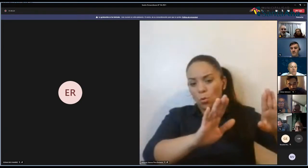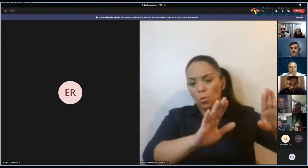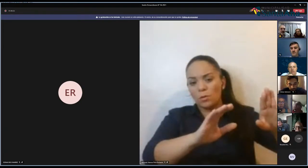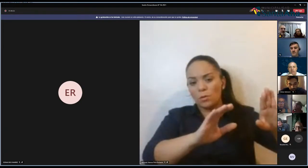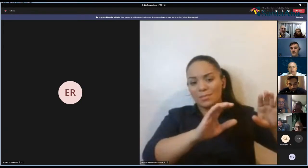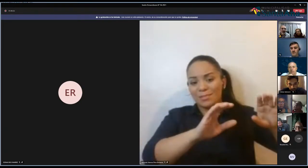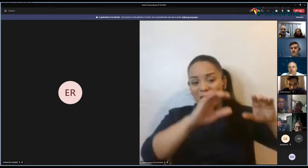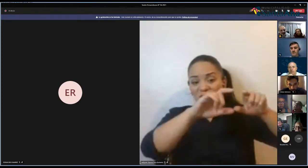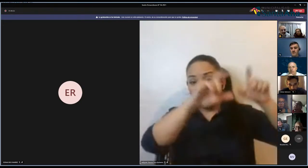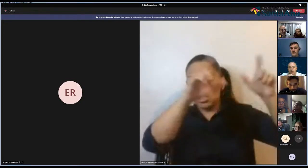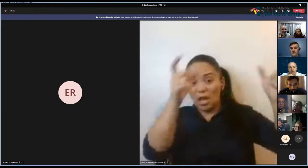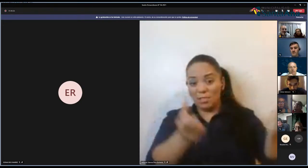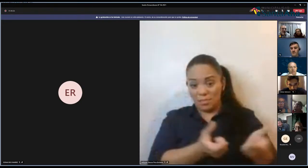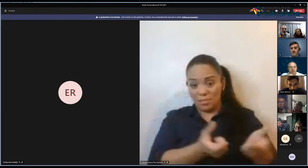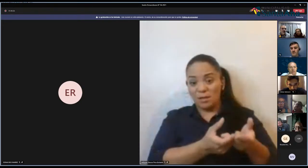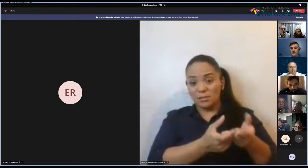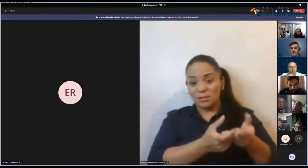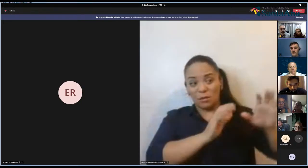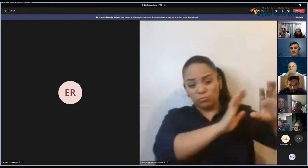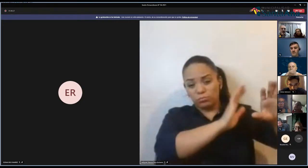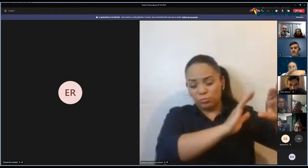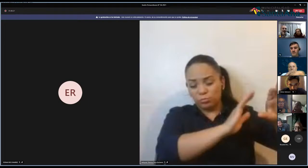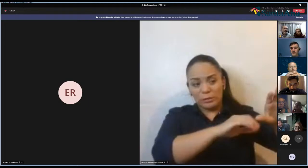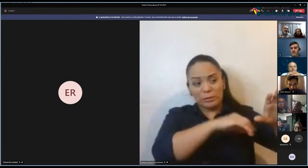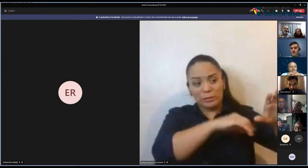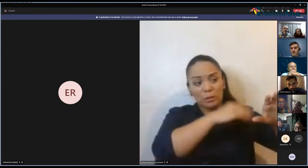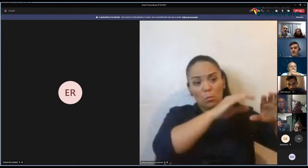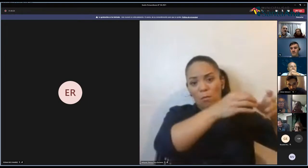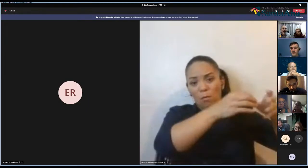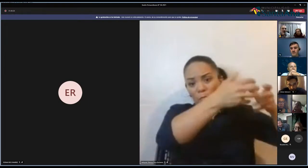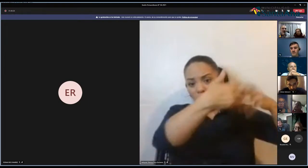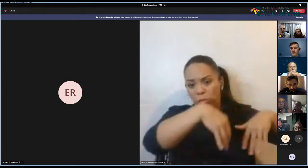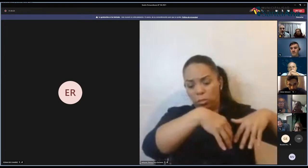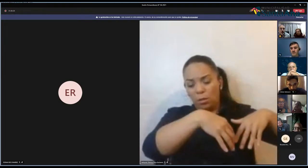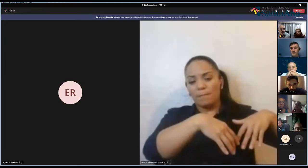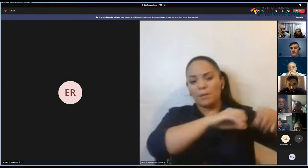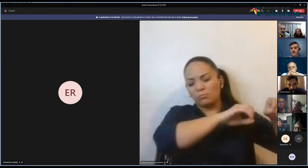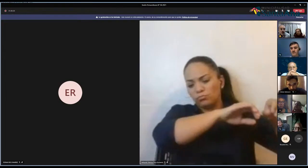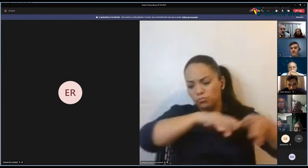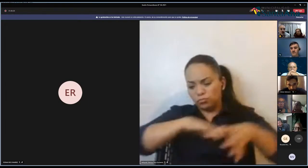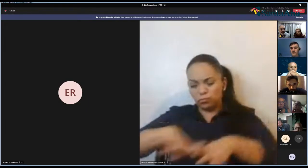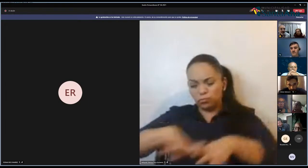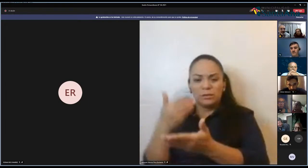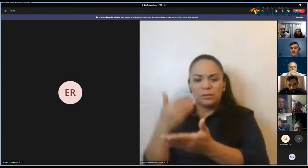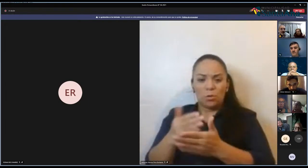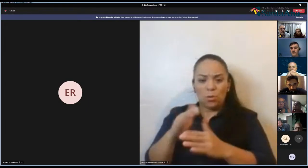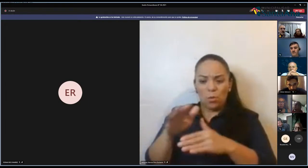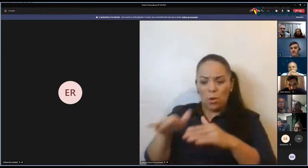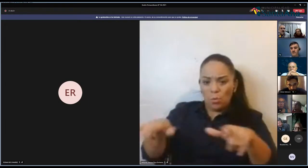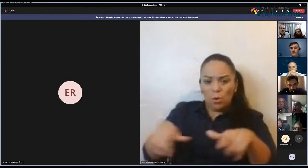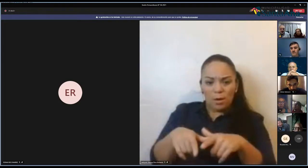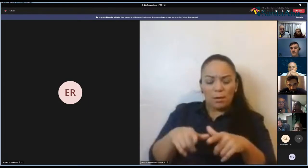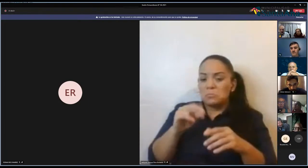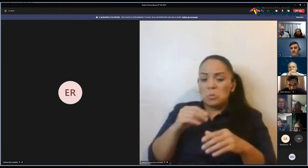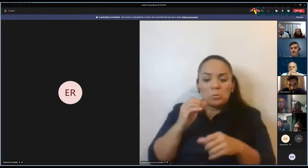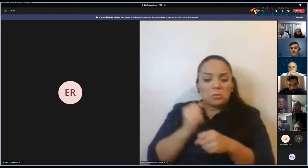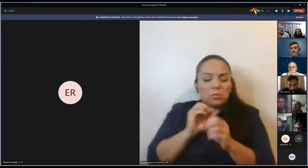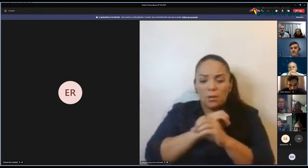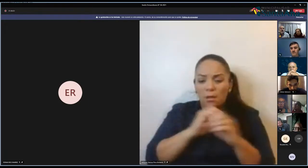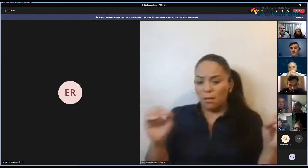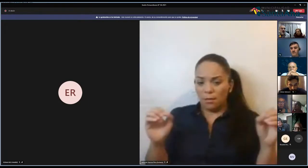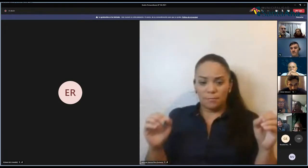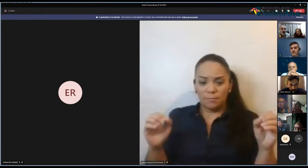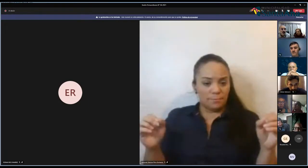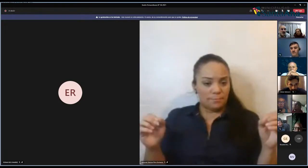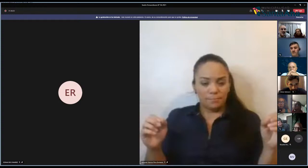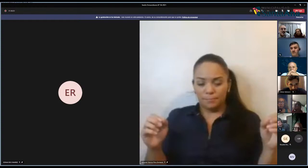que se desprendió de ahí y que le rendimos todos acá tampoco se gestionó nada con respecto a los